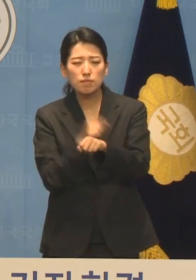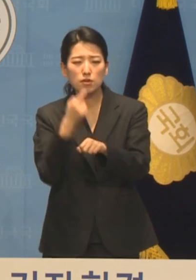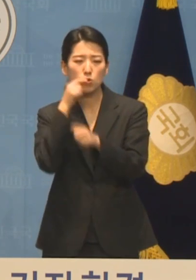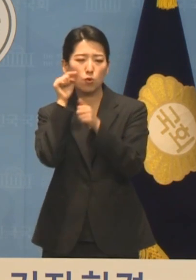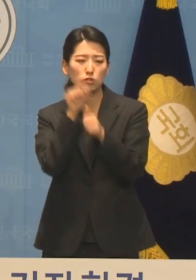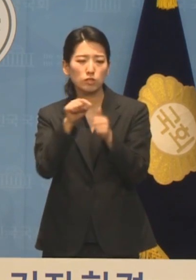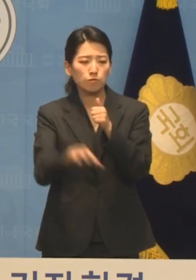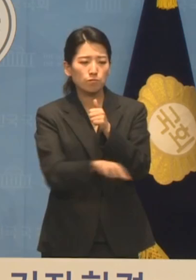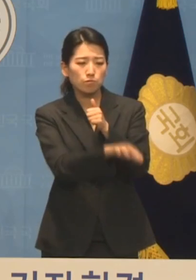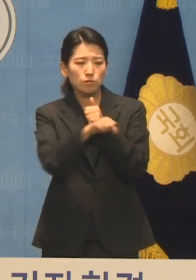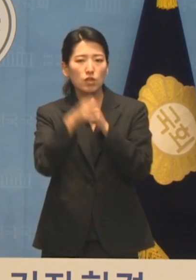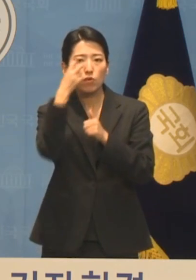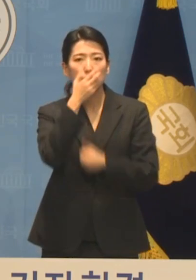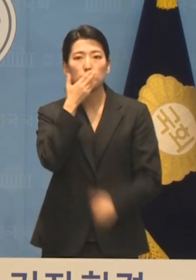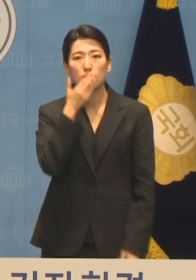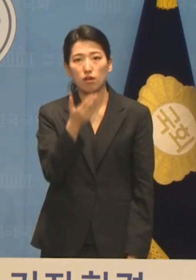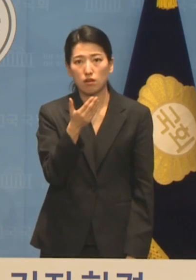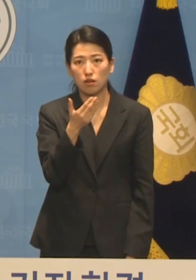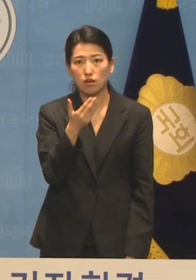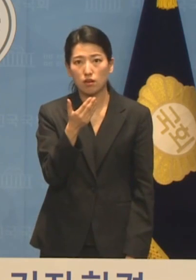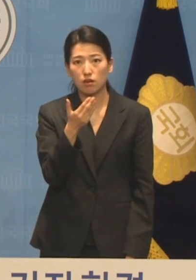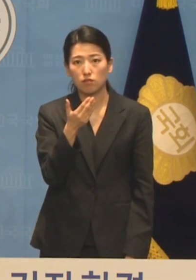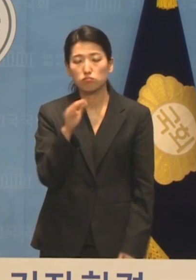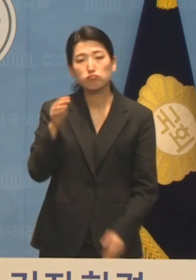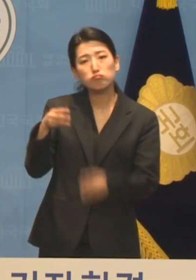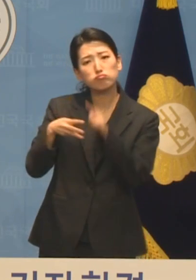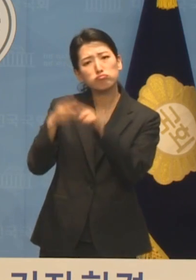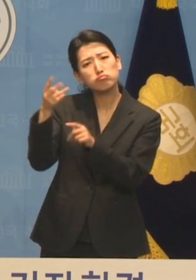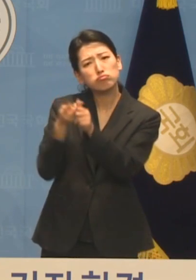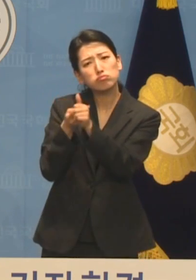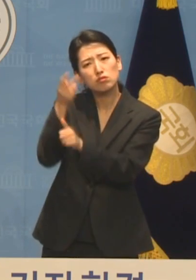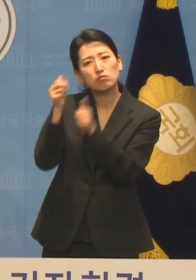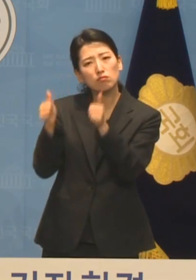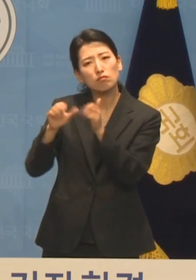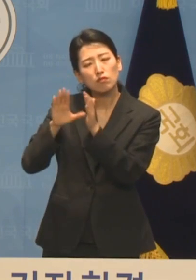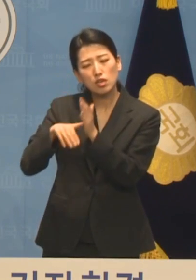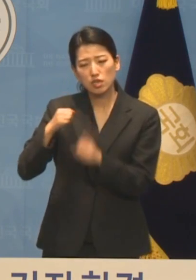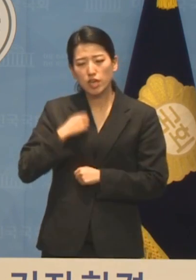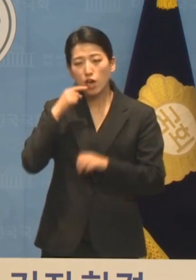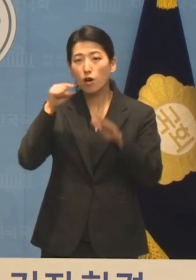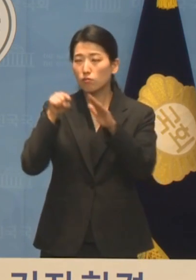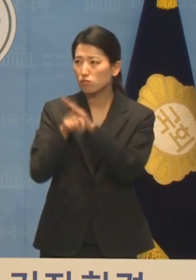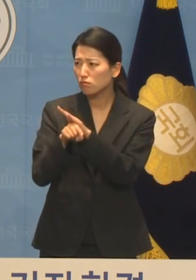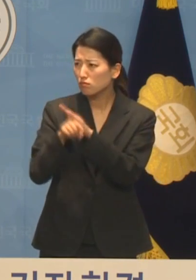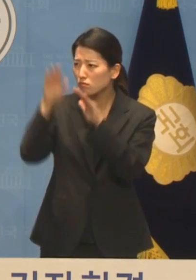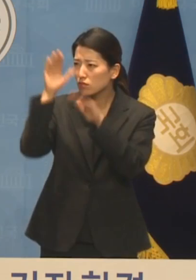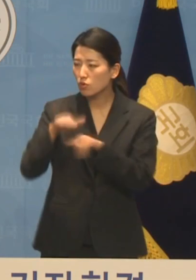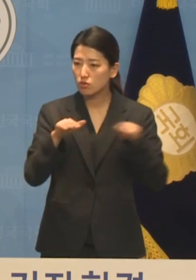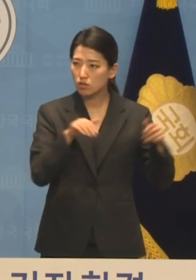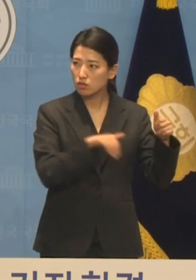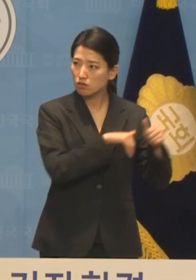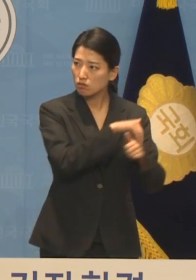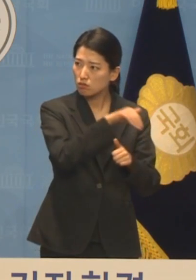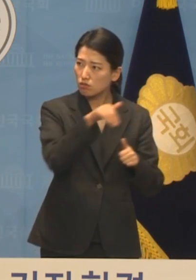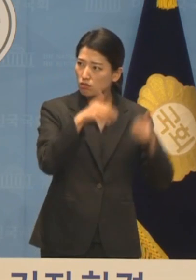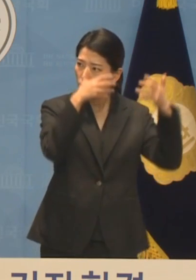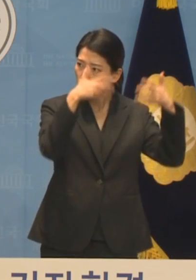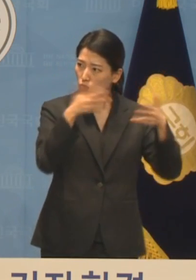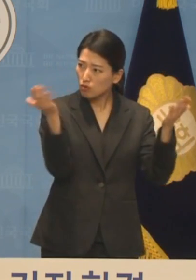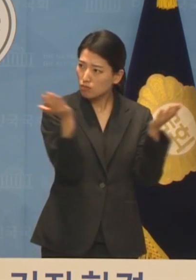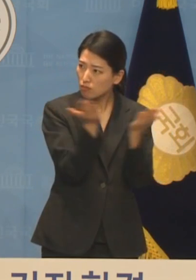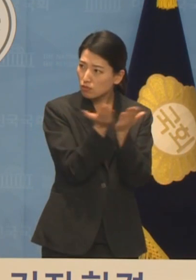있습니다. 윤석열 대통령에 대한 탄핵 심판에서는 이번 계엄령이 이 요건에 해당되는 것인지 심사하는